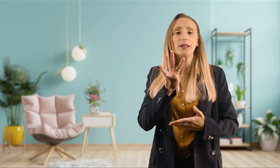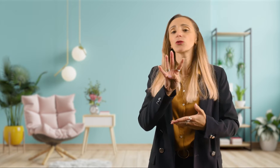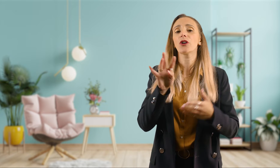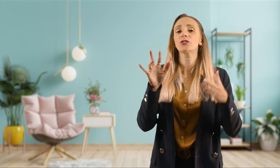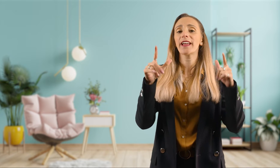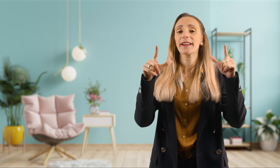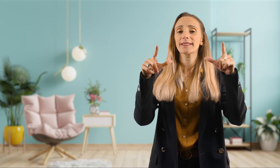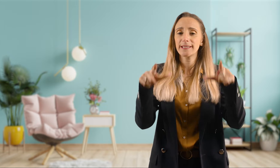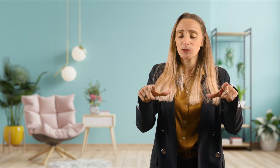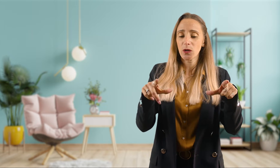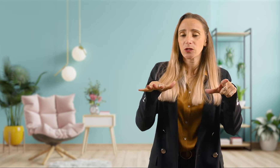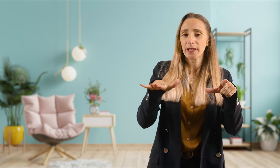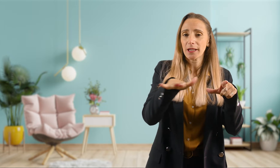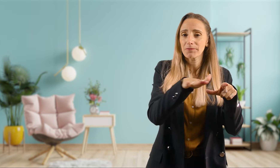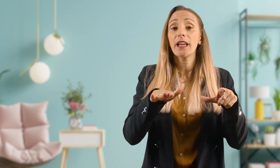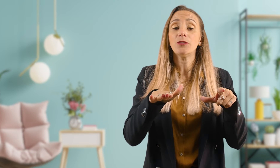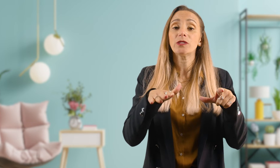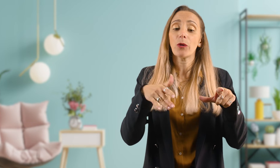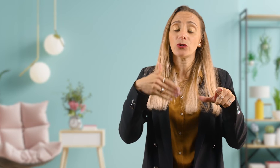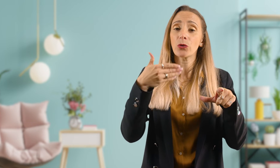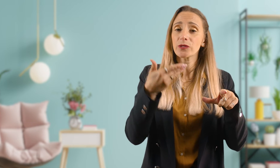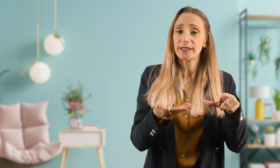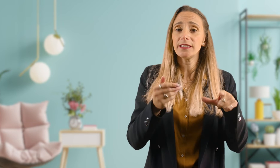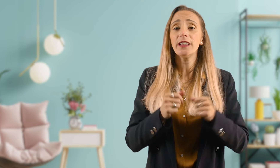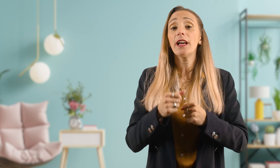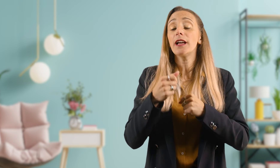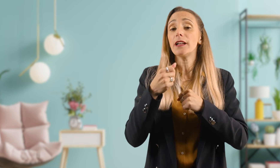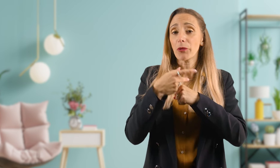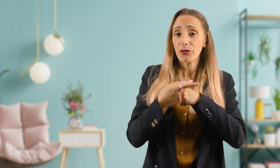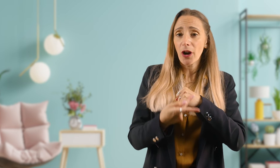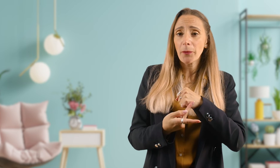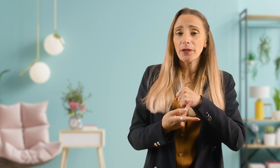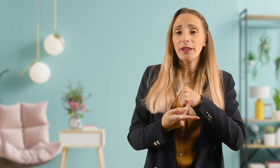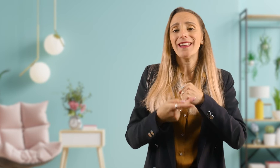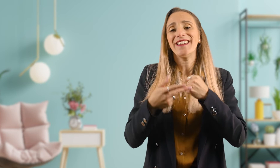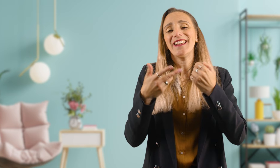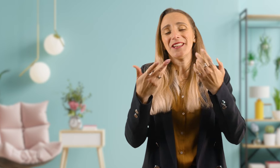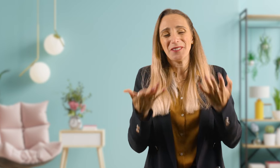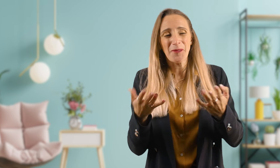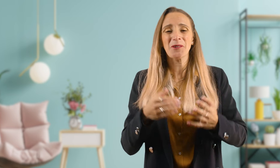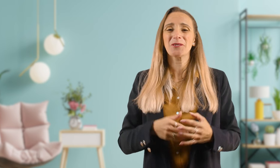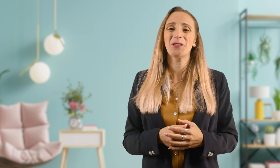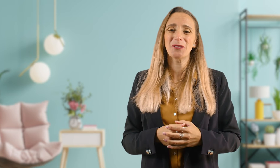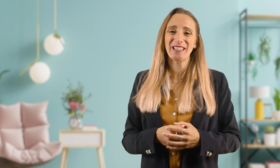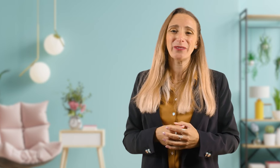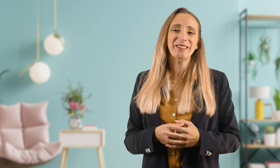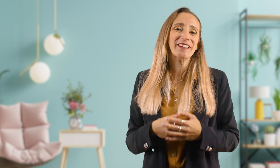au transfert situationnel. Et nous aborderons ici les proformes et évidemment, je vous expliquerai